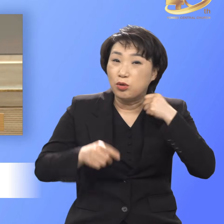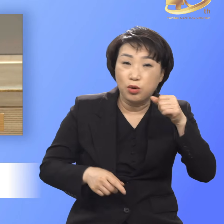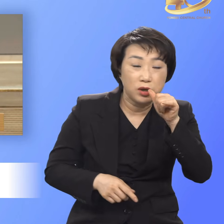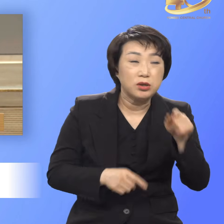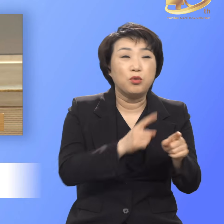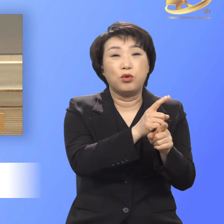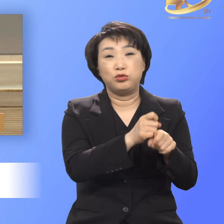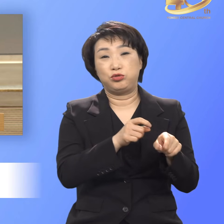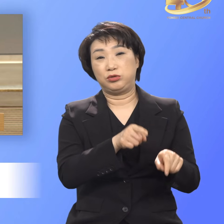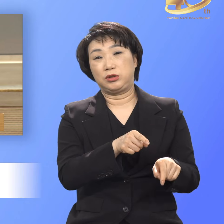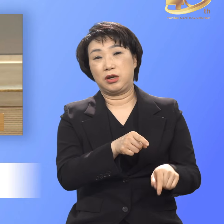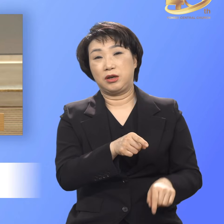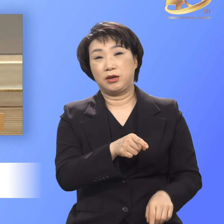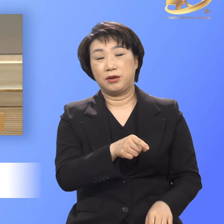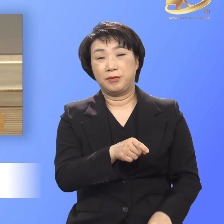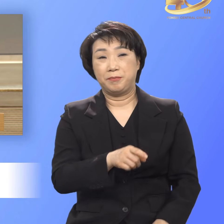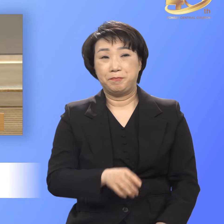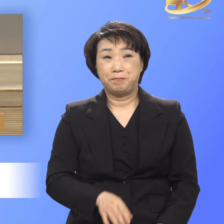원수예요.